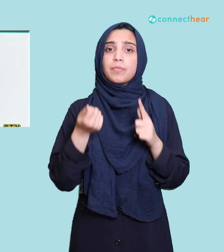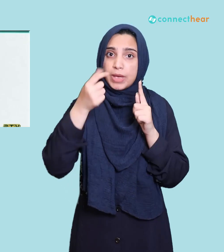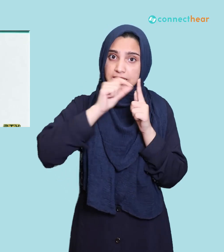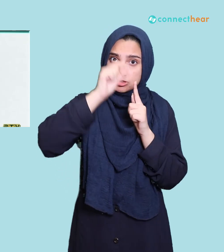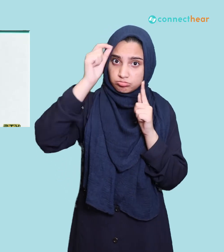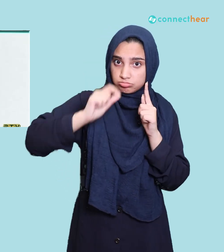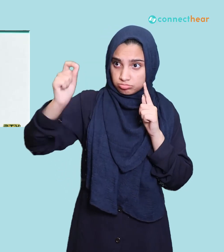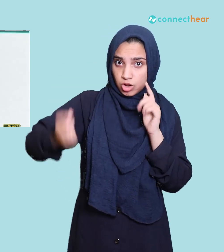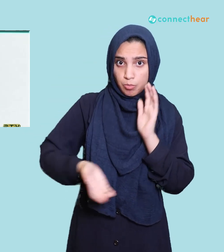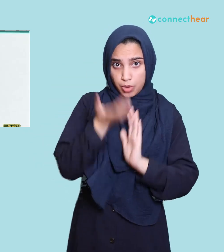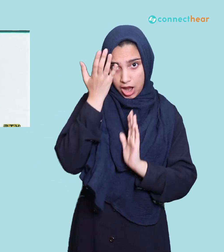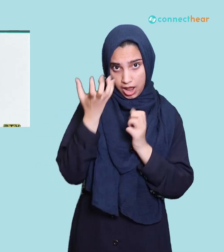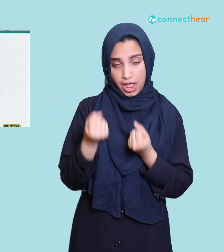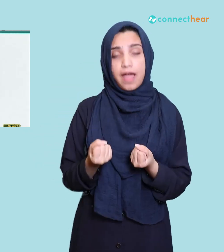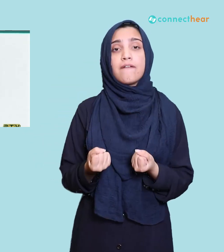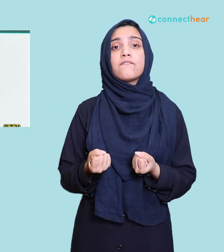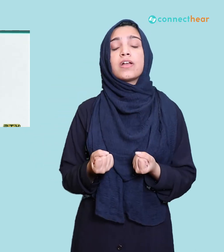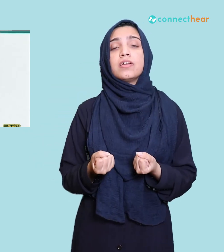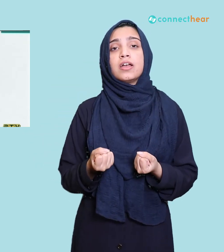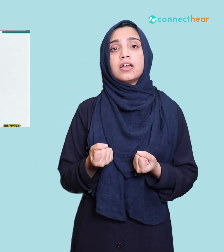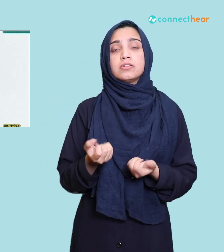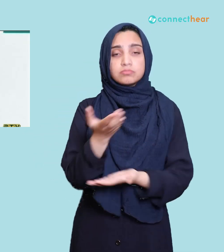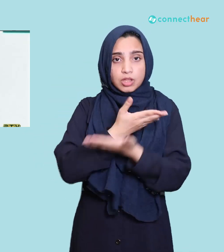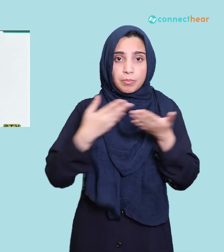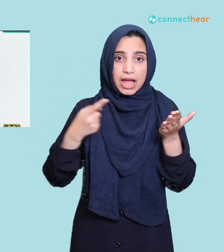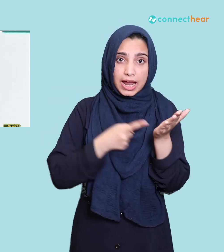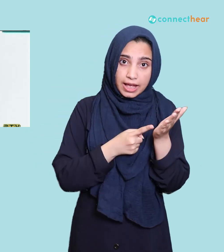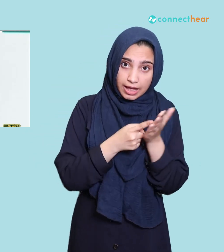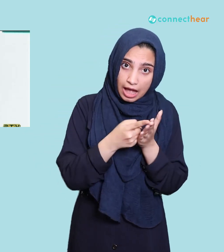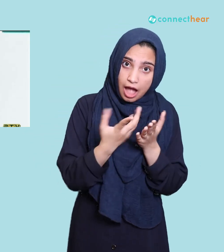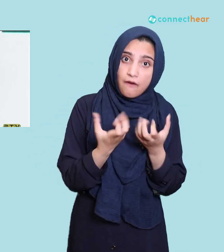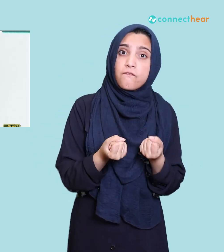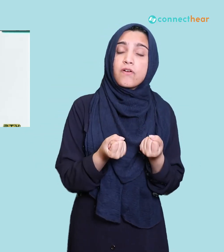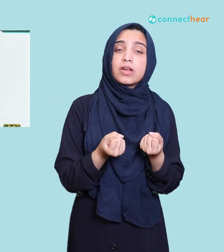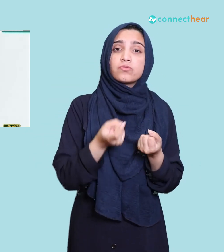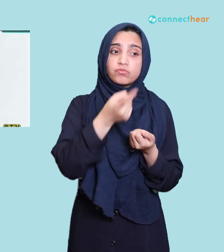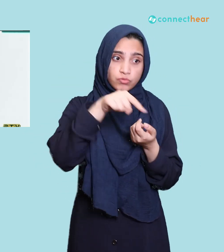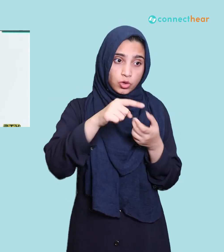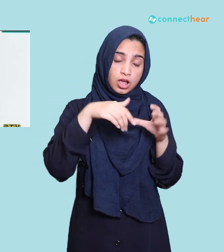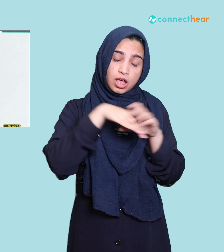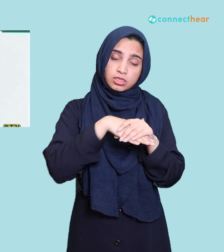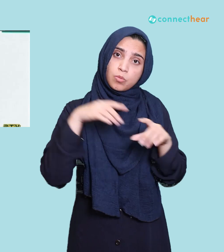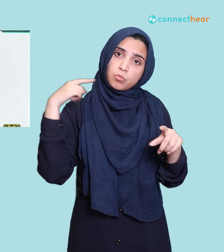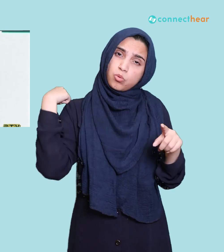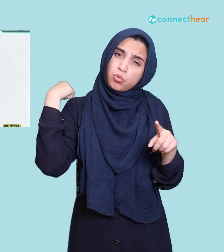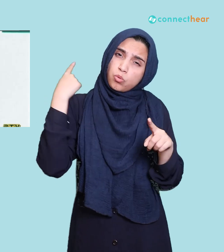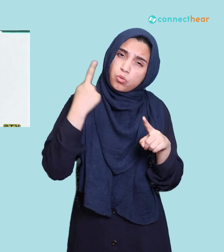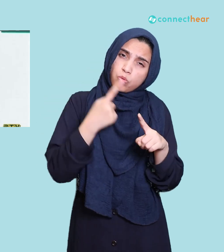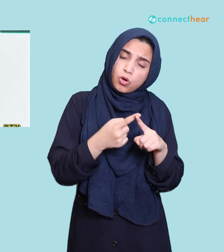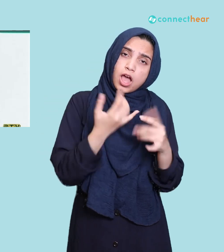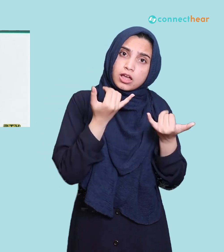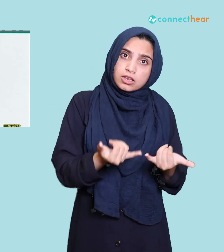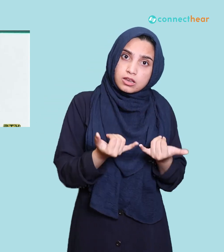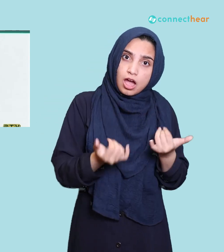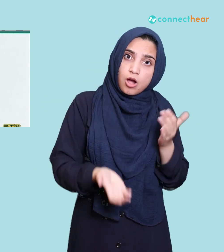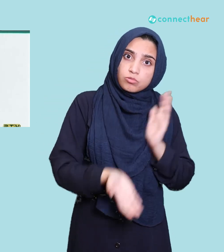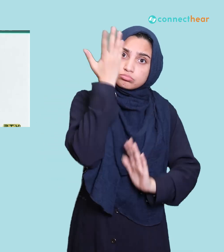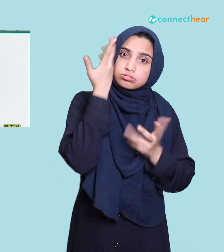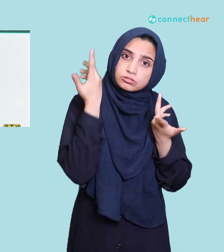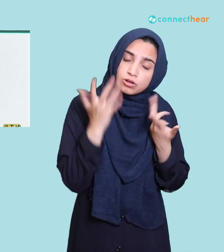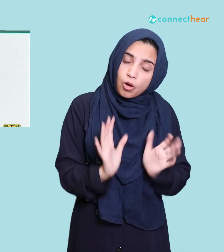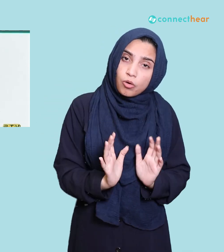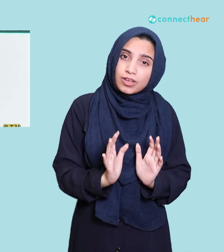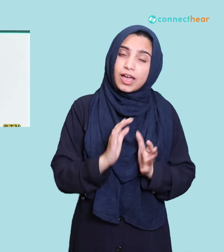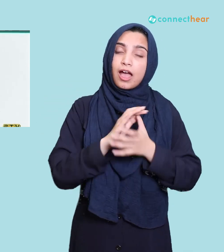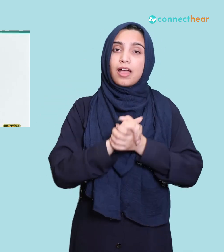جو ایگریکلچر ہے، اس کے اندر تاریخ بنی ہے، کیونکہ ہم نے کیا کیا کہ